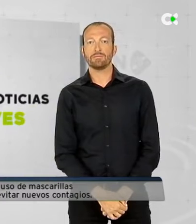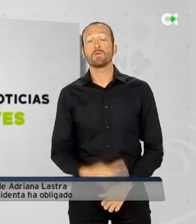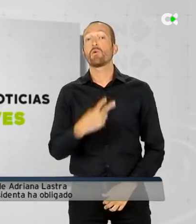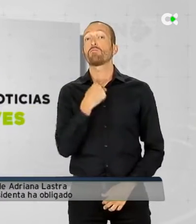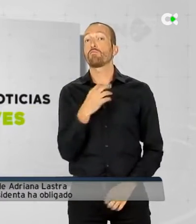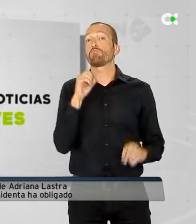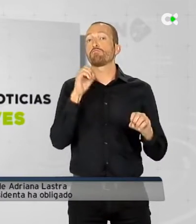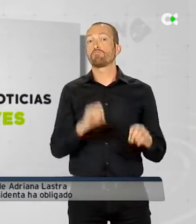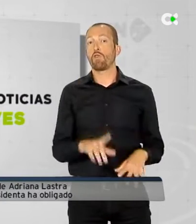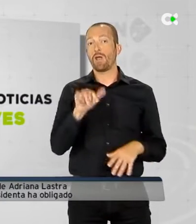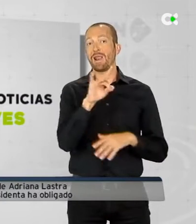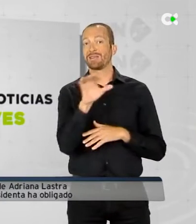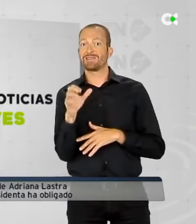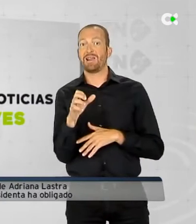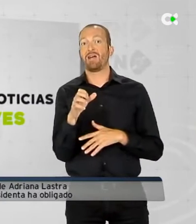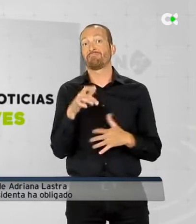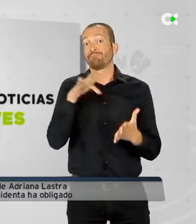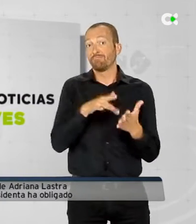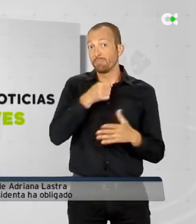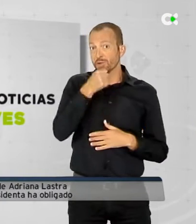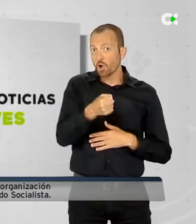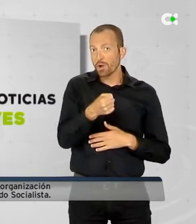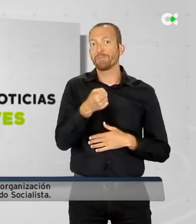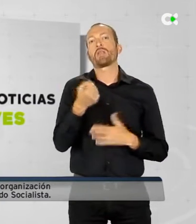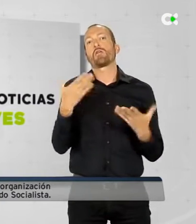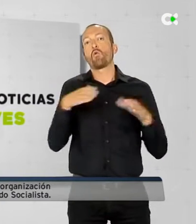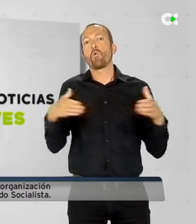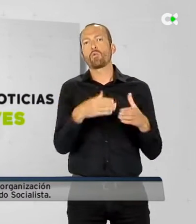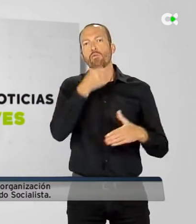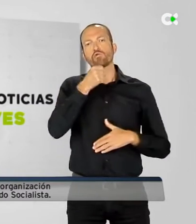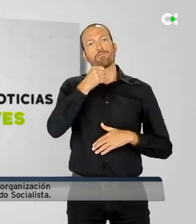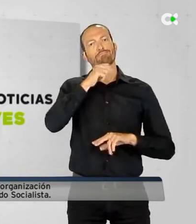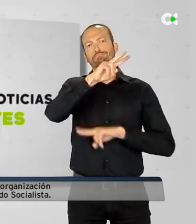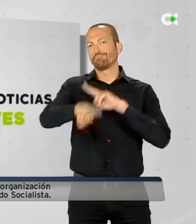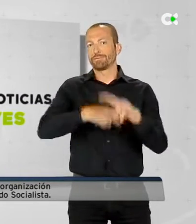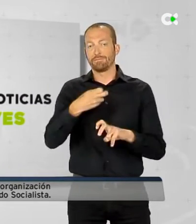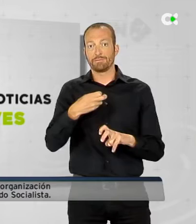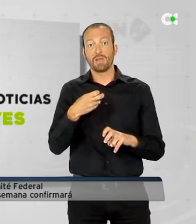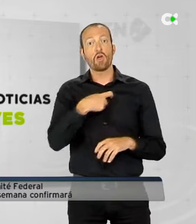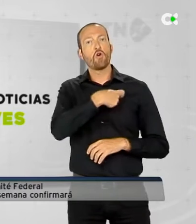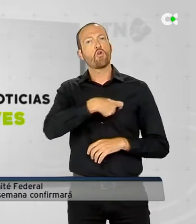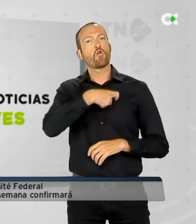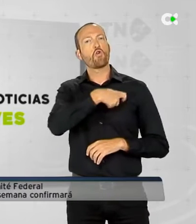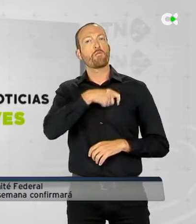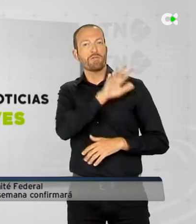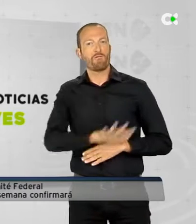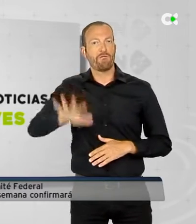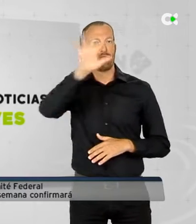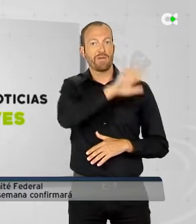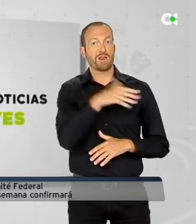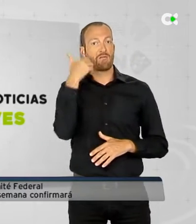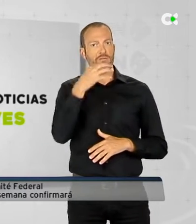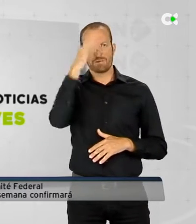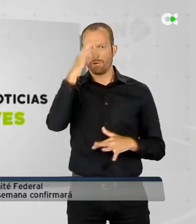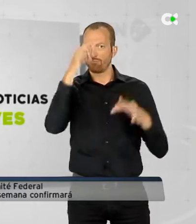La dimisión de Adriana Lastra ha obligado a una reorganización del Partido Socialista. El Comité Federal de este fin de